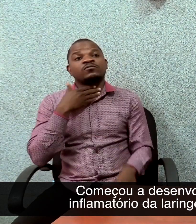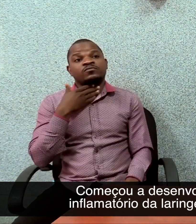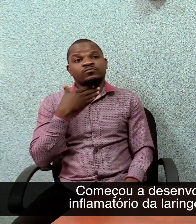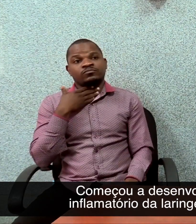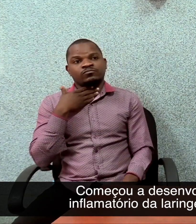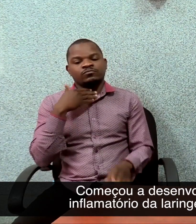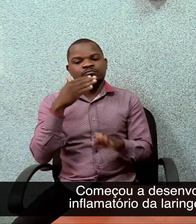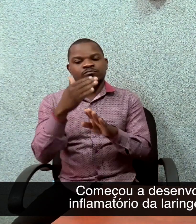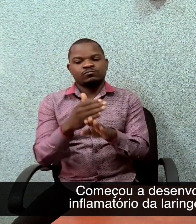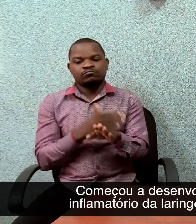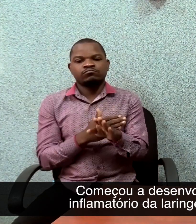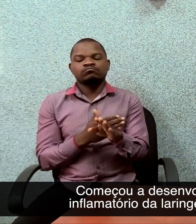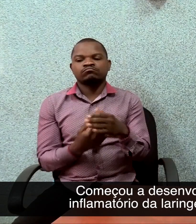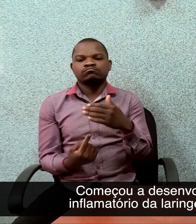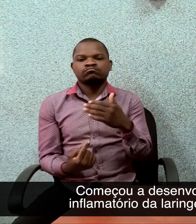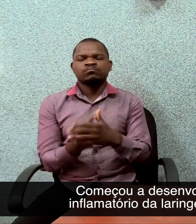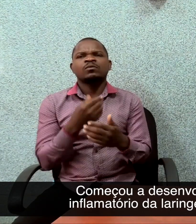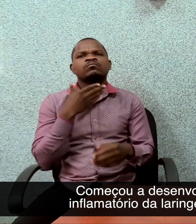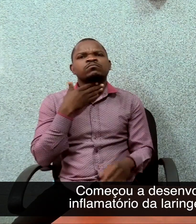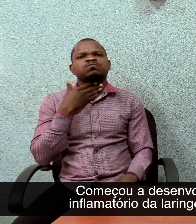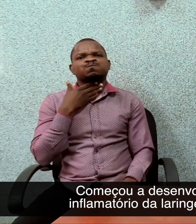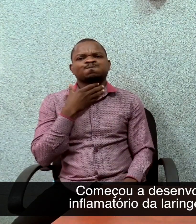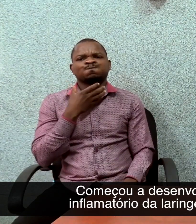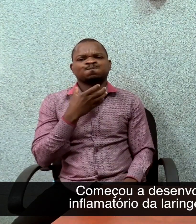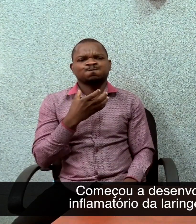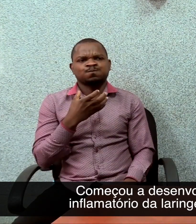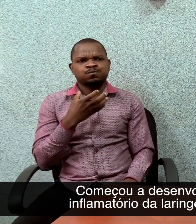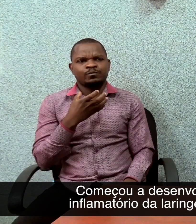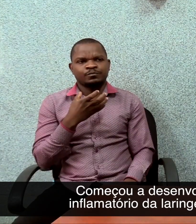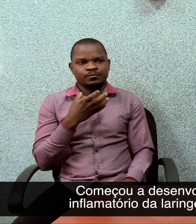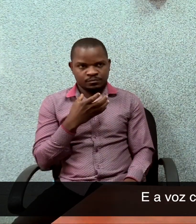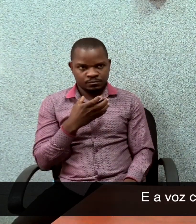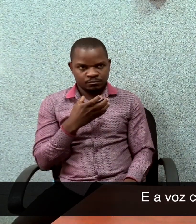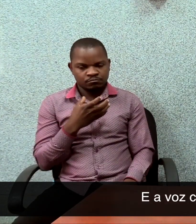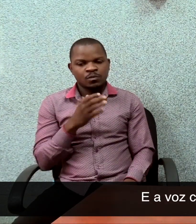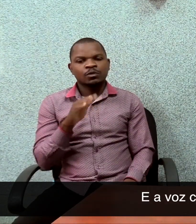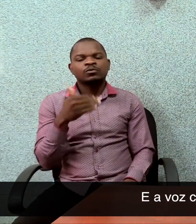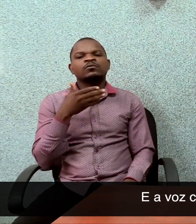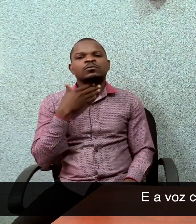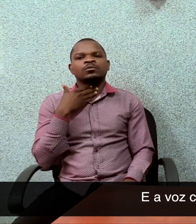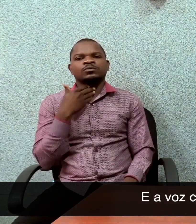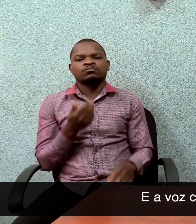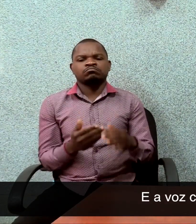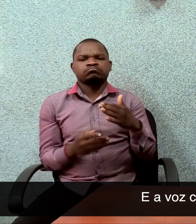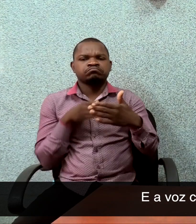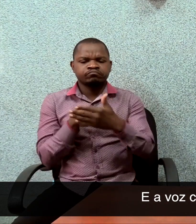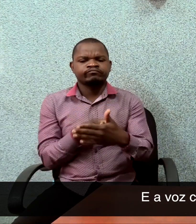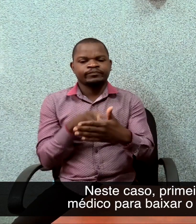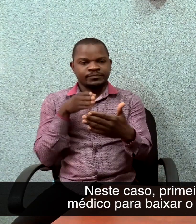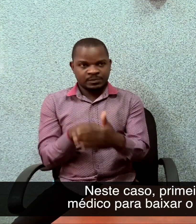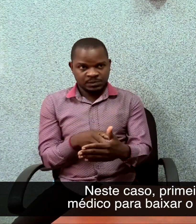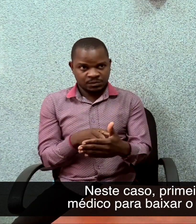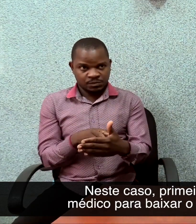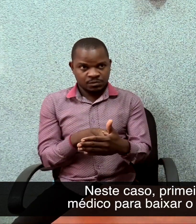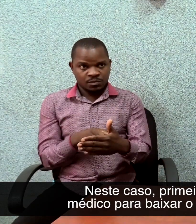desenvolver primeiro um processo inflamatório da laringe, chamamos isso laringite, e a voz começou a falhar. Então,